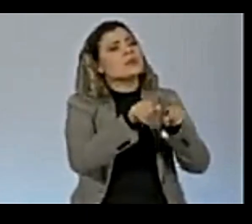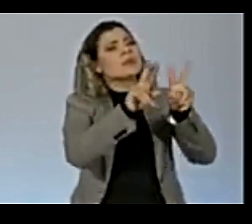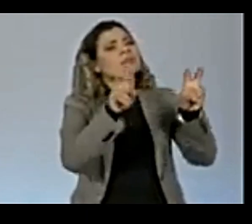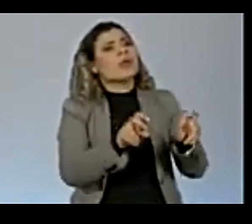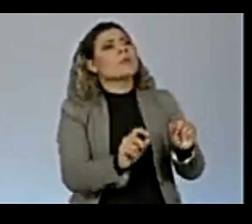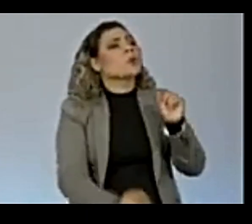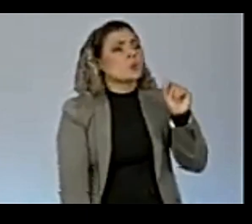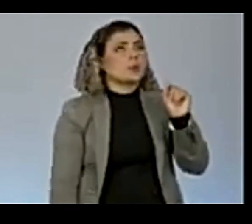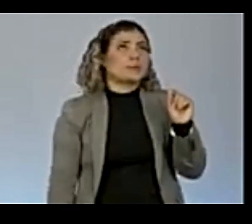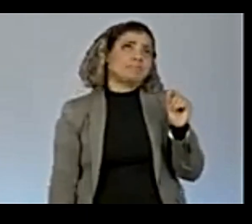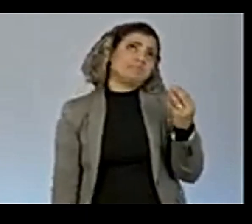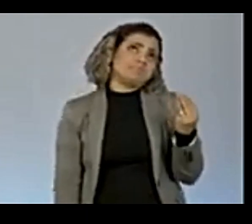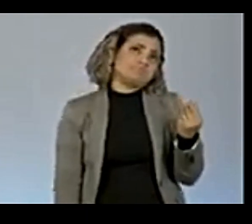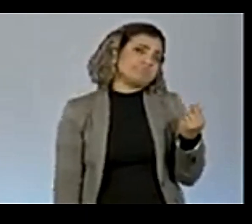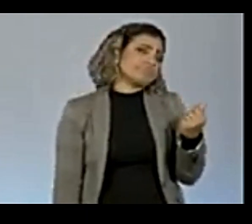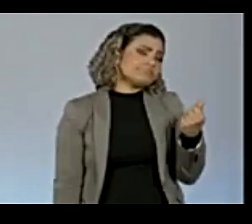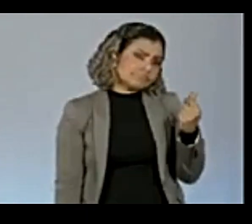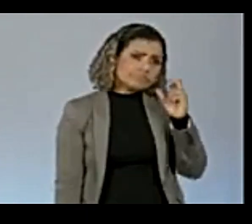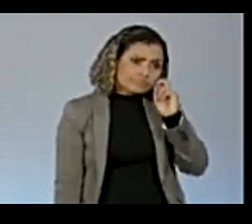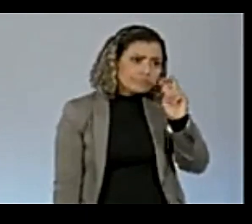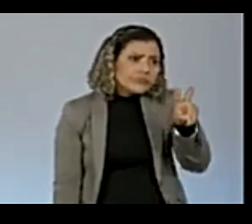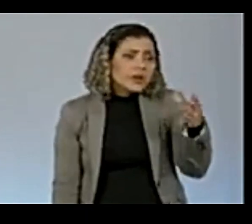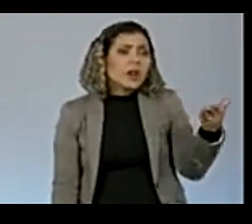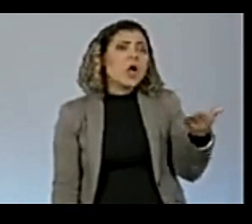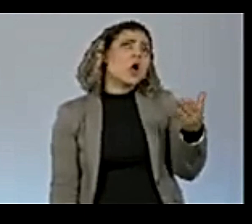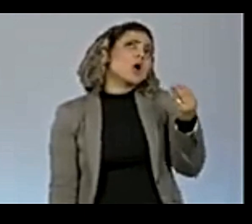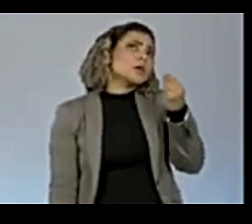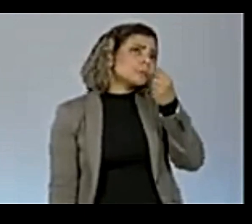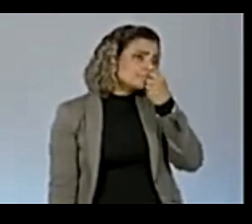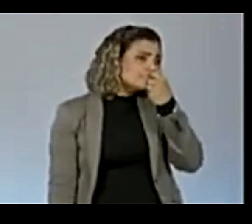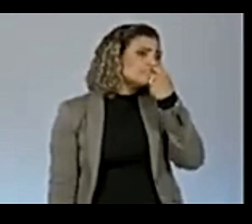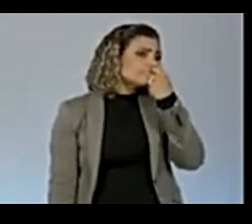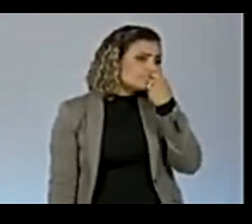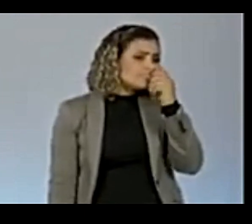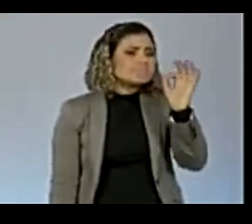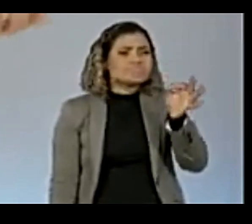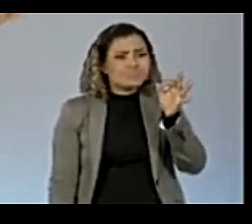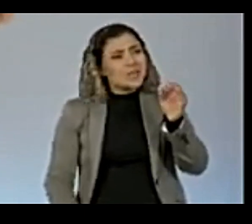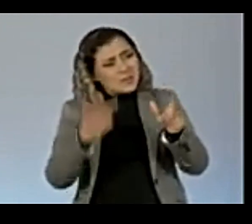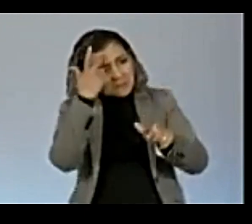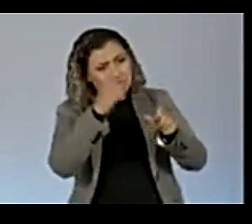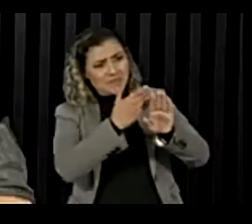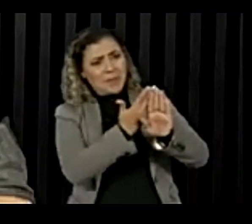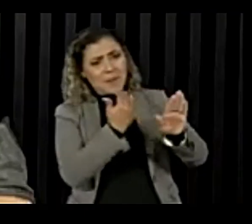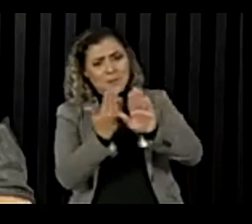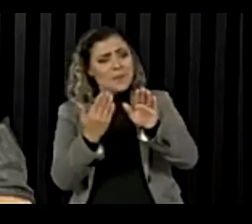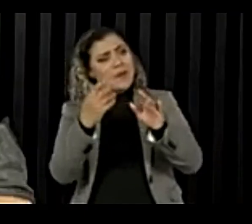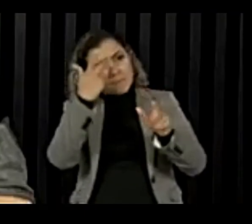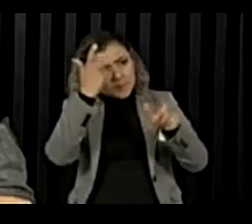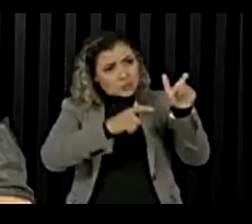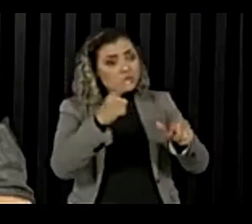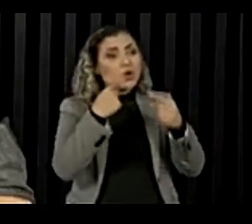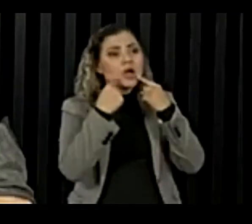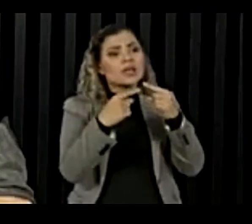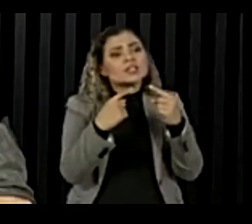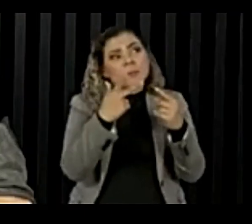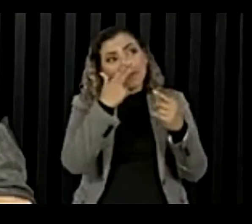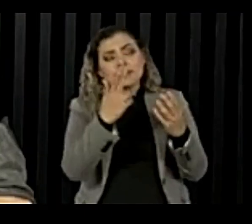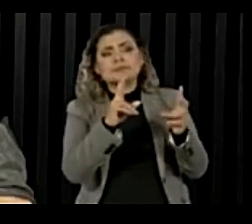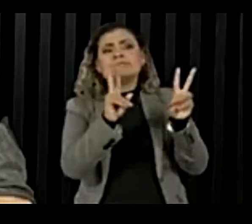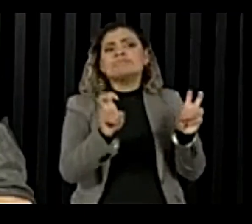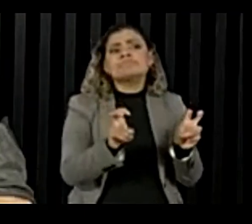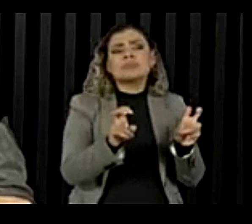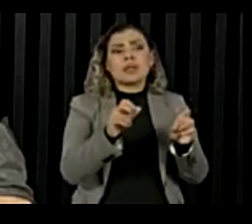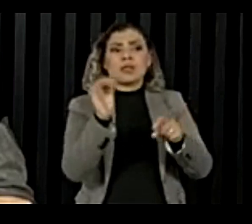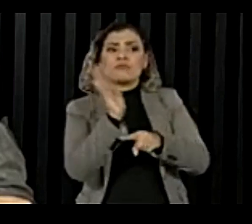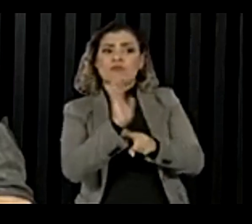isso. A gente está vendo, nesse momento de isolamento, todo mundo questionando o papel do influenciador. A gente teve um episódio de